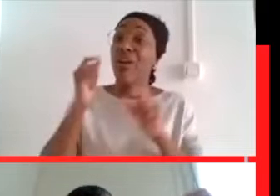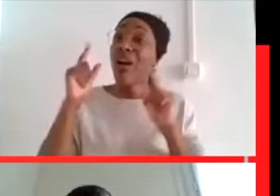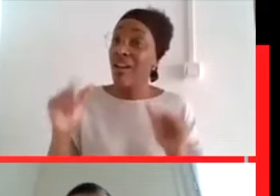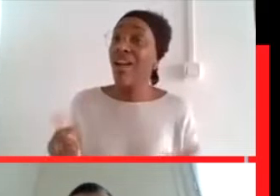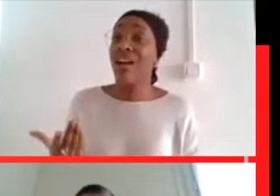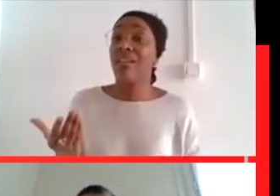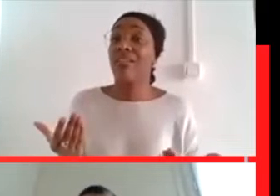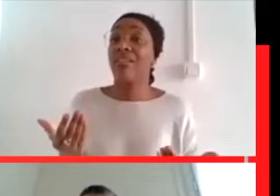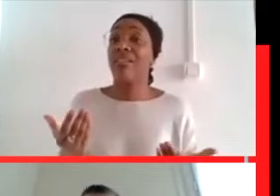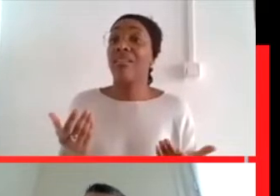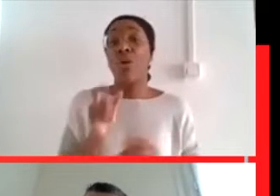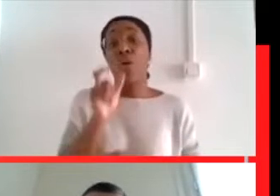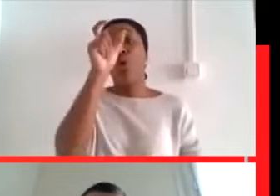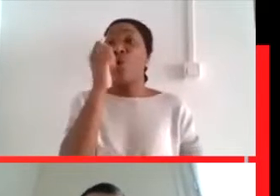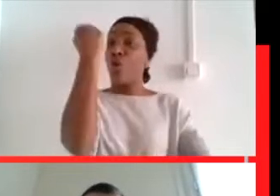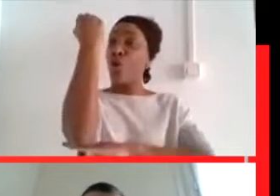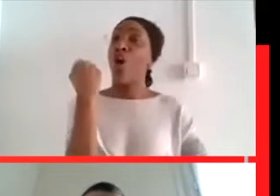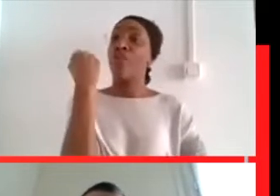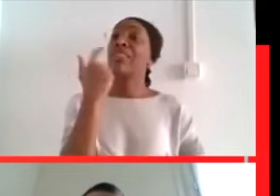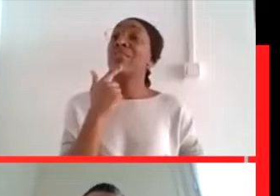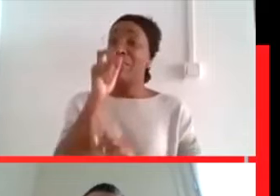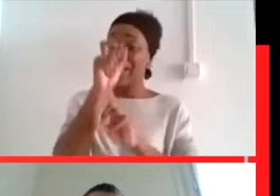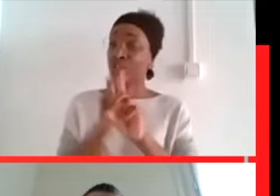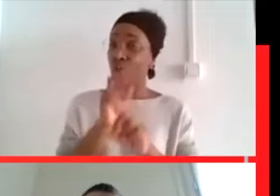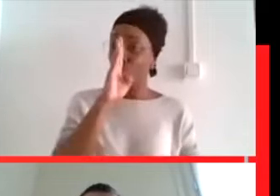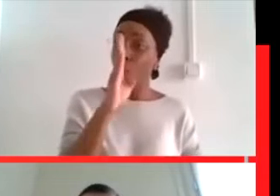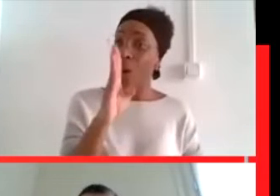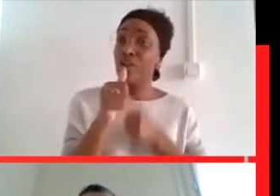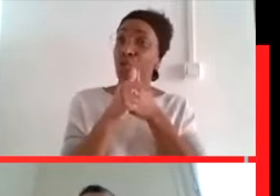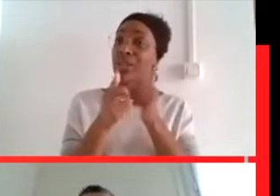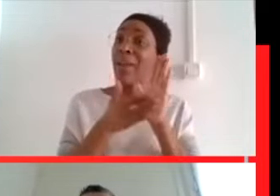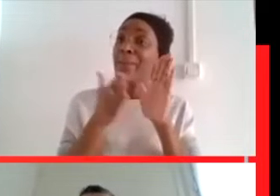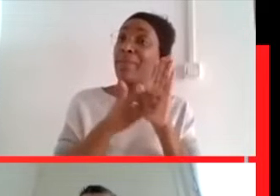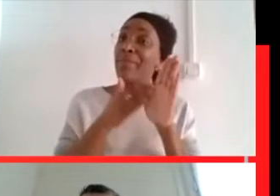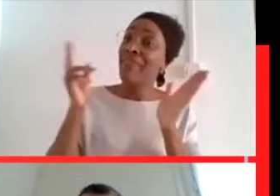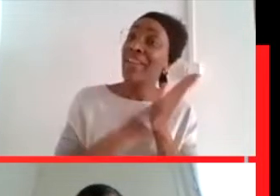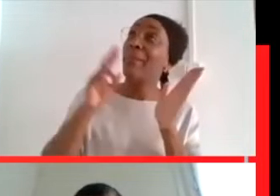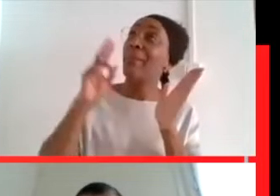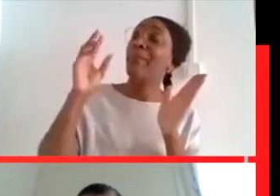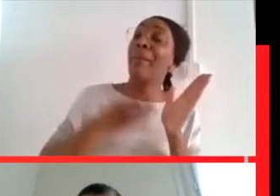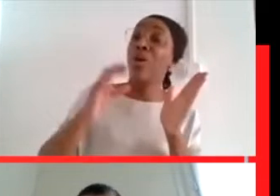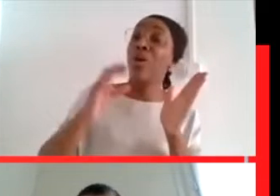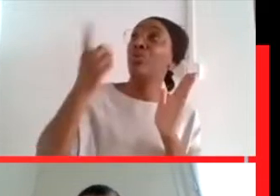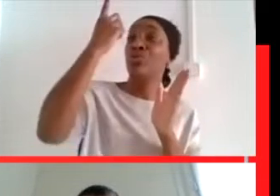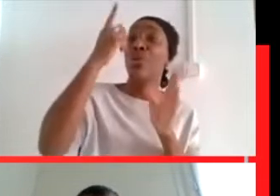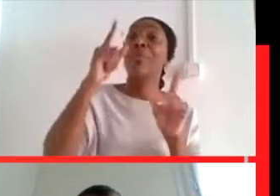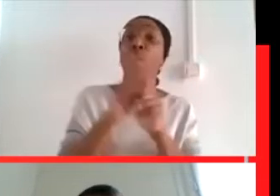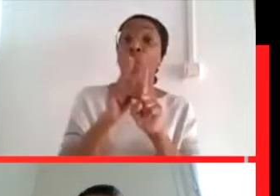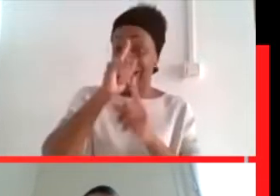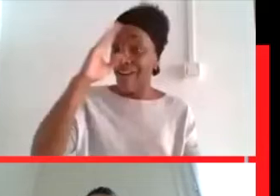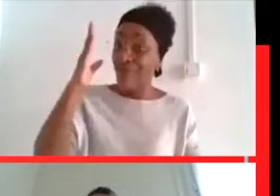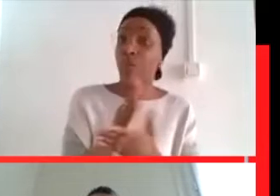qui est droit, c'est-à-dire qui marche suivant la vérité, suivant la parole de Dieu. Deuxièmement, c'est quelqu'un qui marche par la foi, qui ne regarde